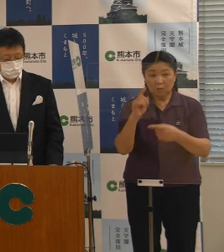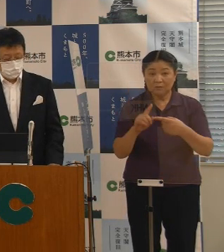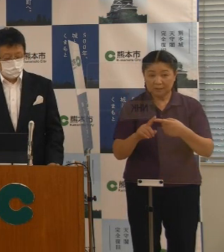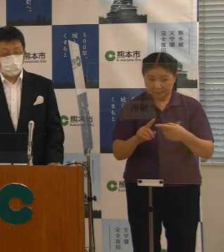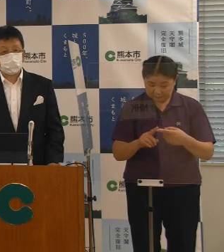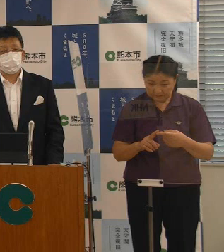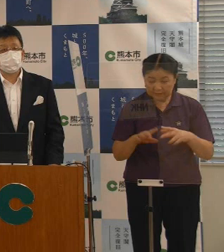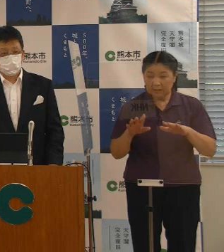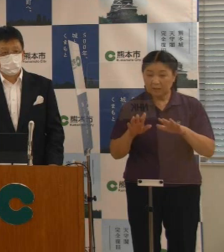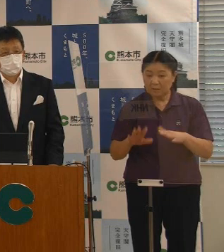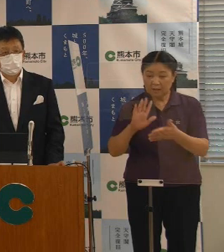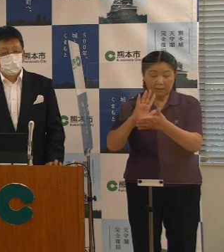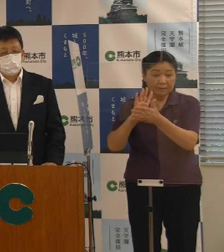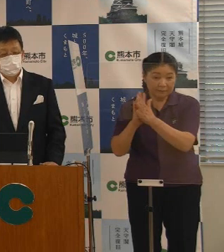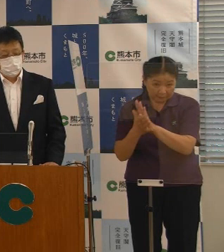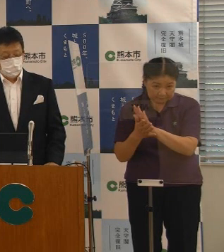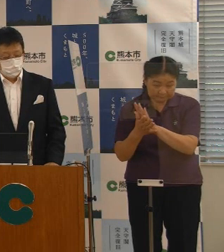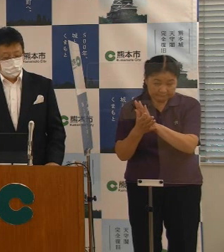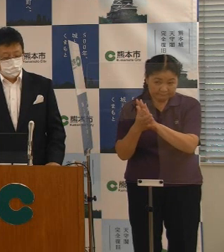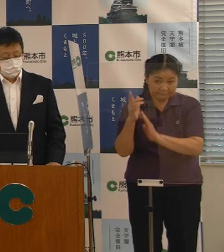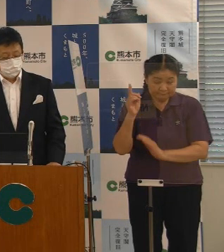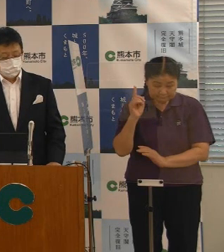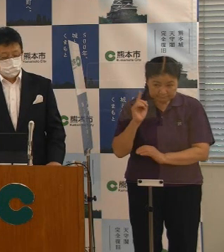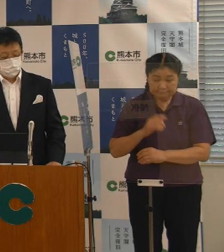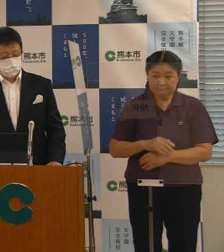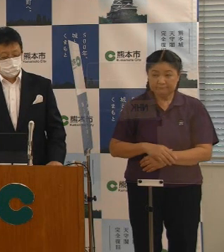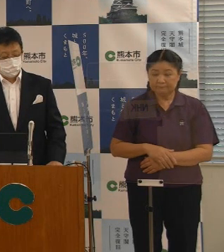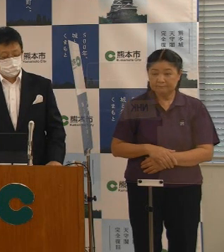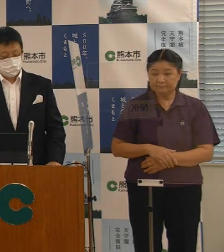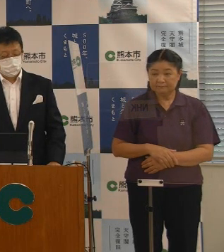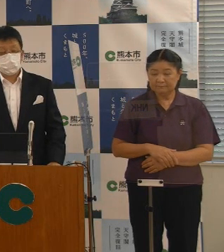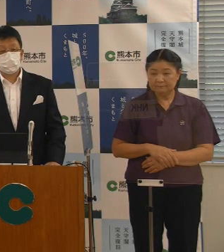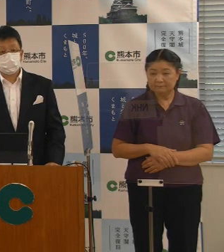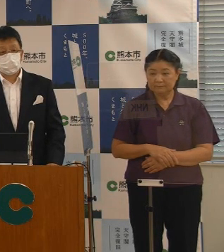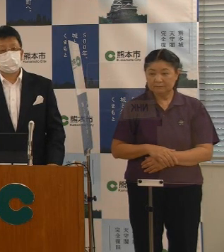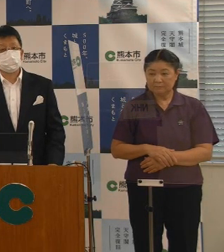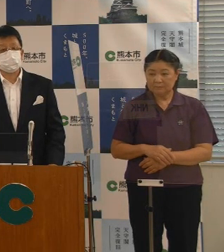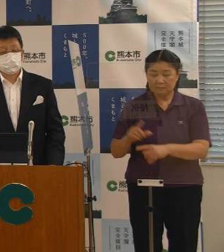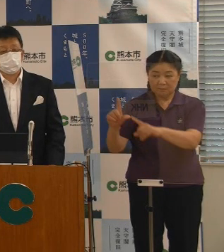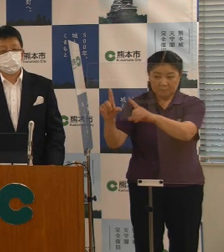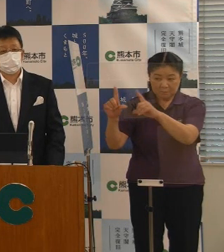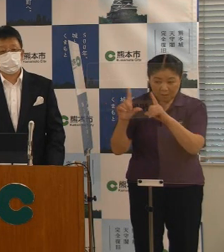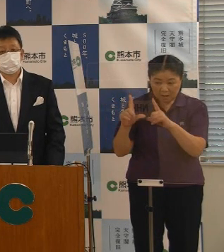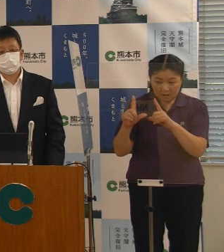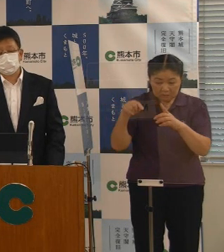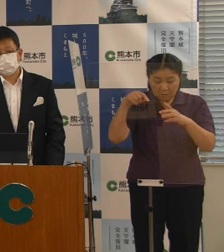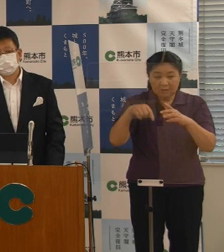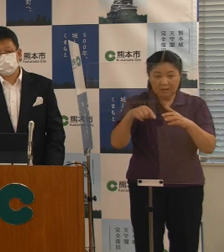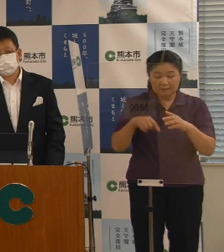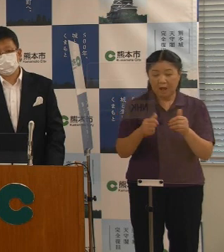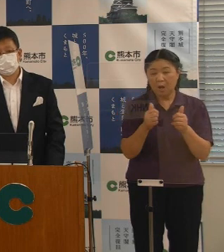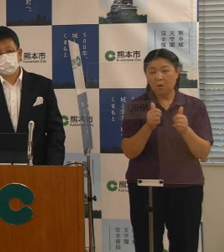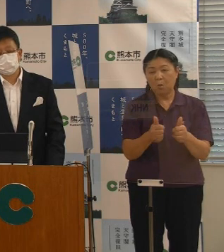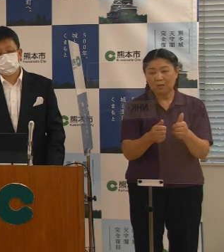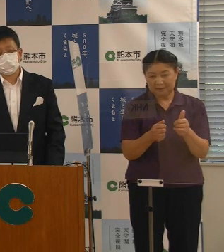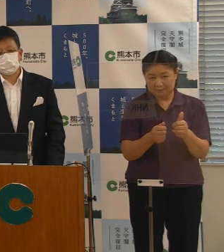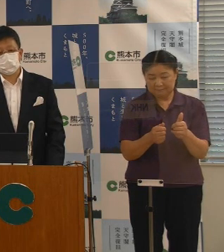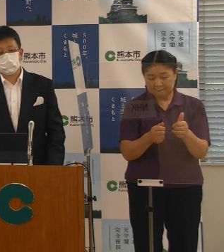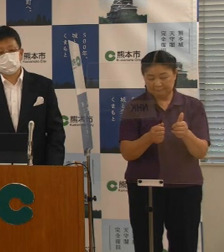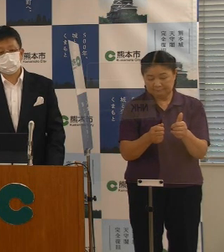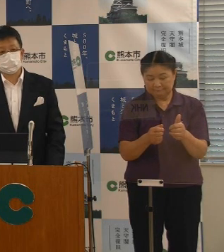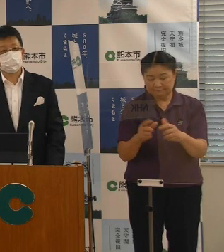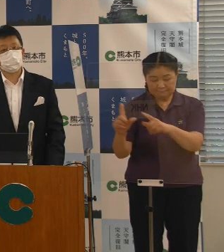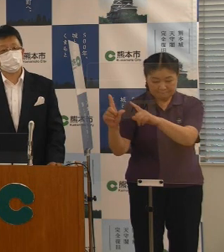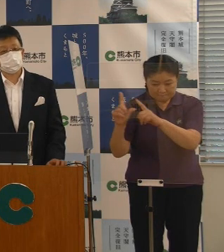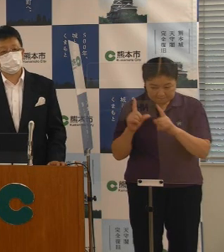もう、今県のこの権限の中でですね、これは法律上のもう権限